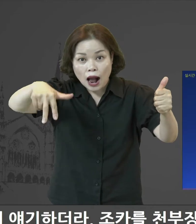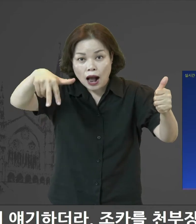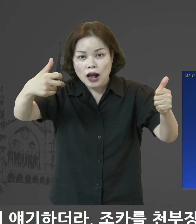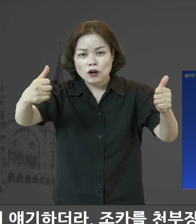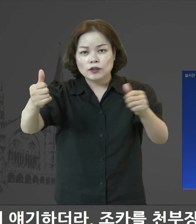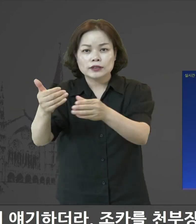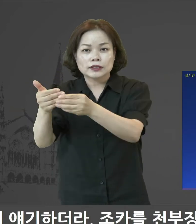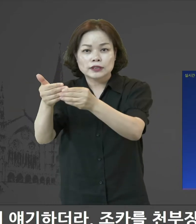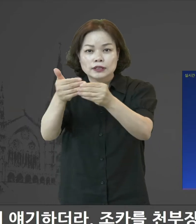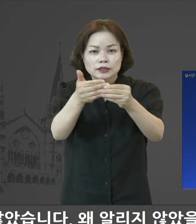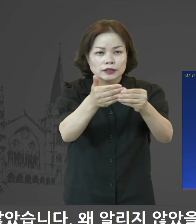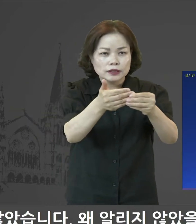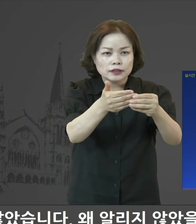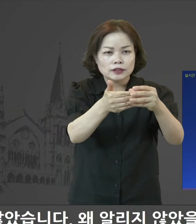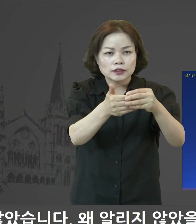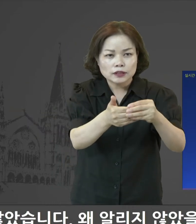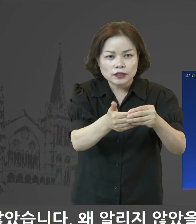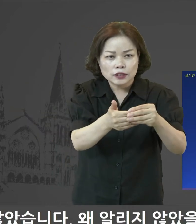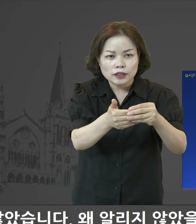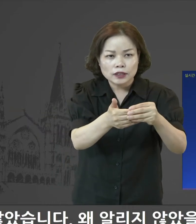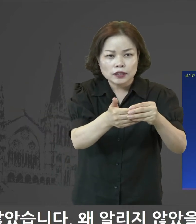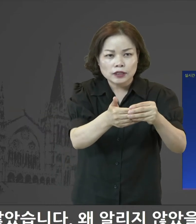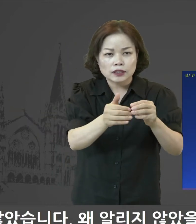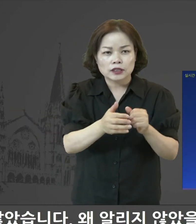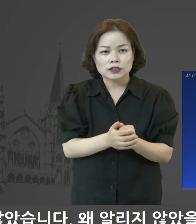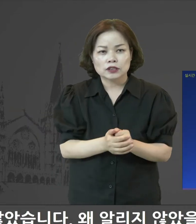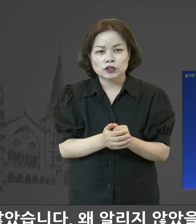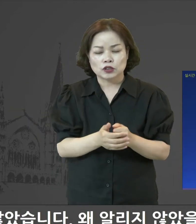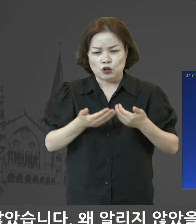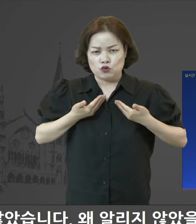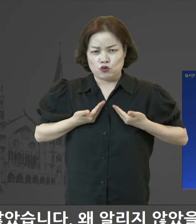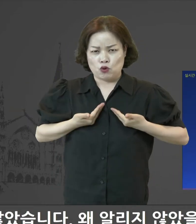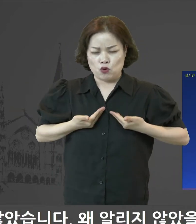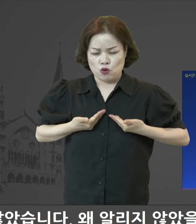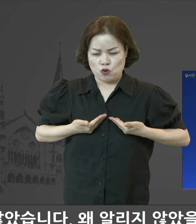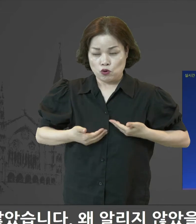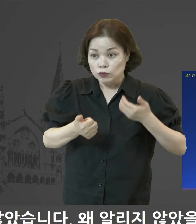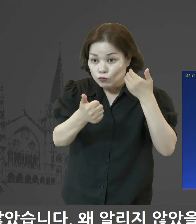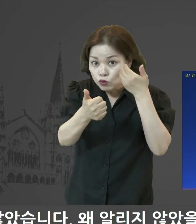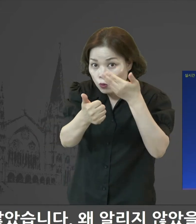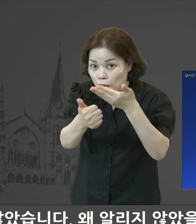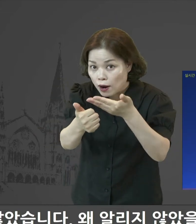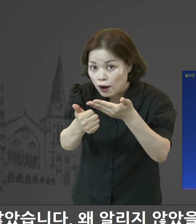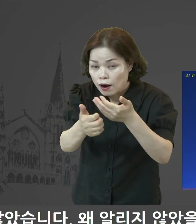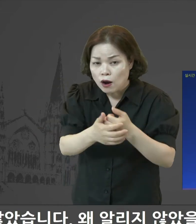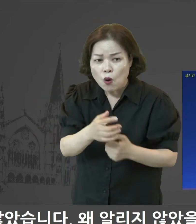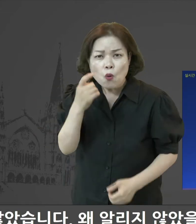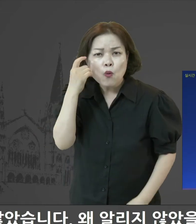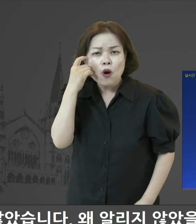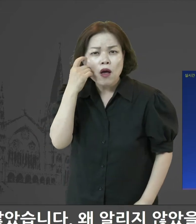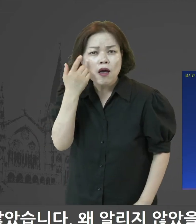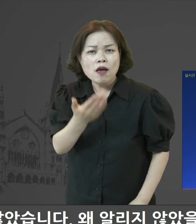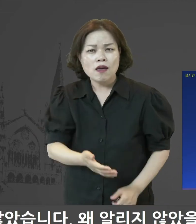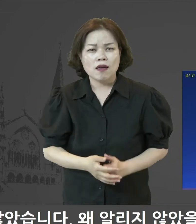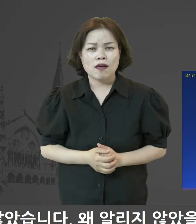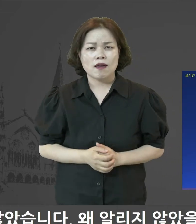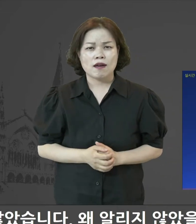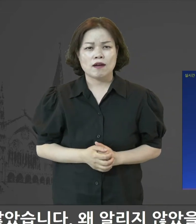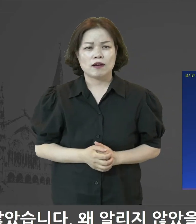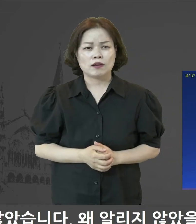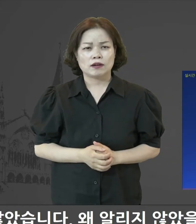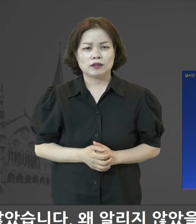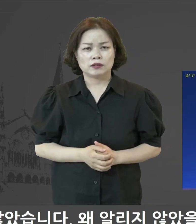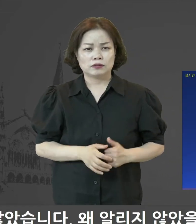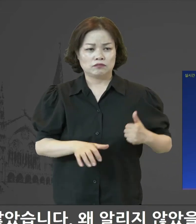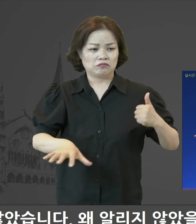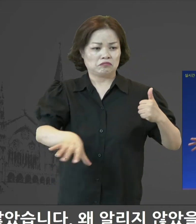손을 붙잡고 물러가서 조용히 묻되. 왜 이렇게 했을까? 천부장